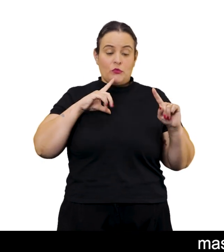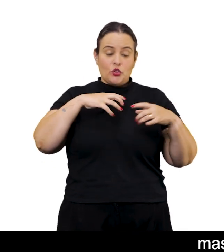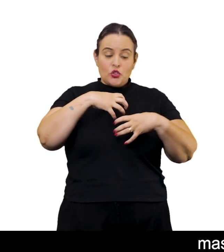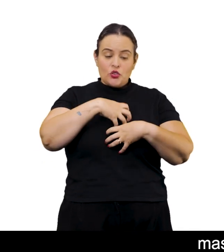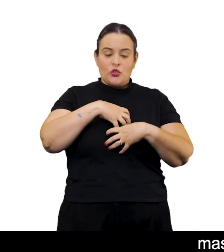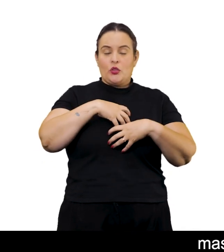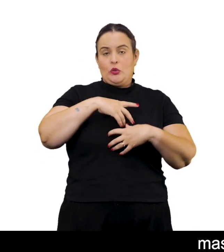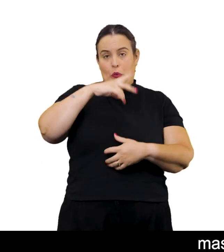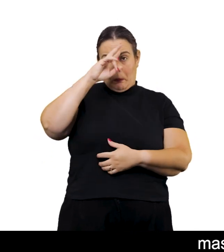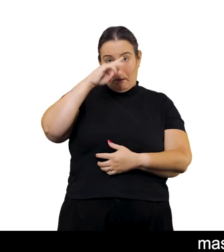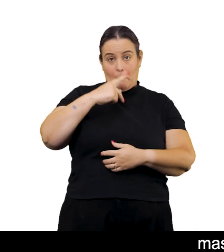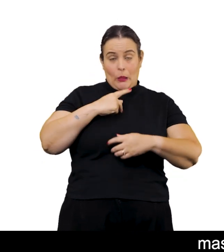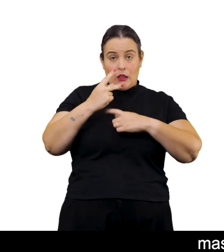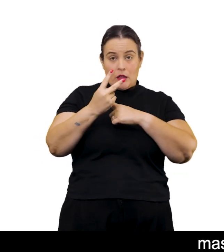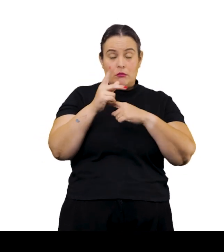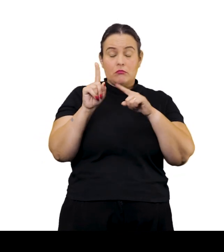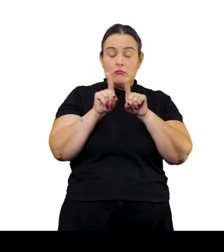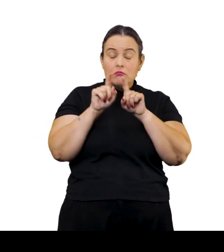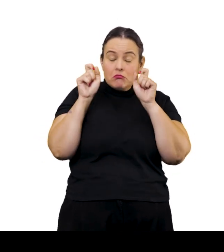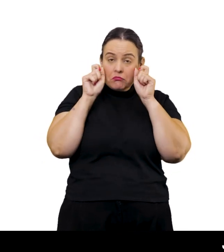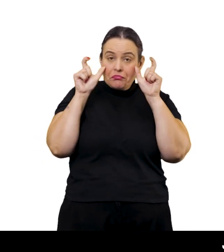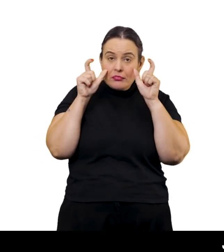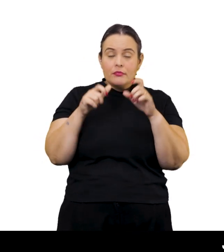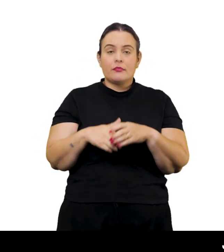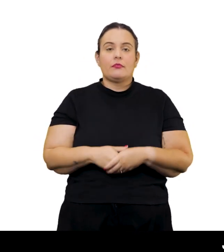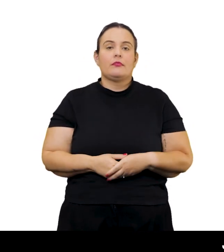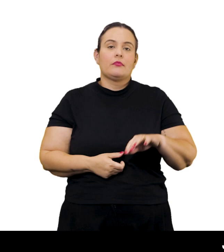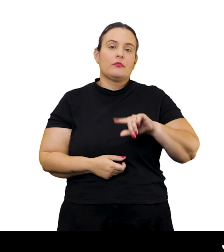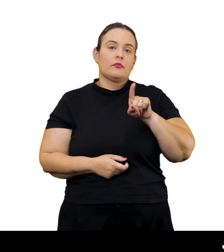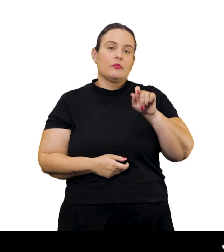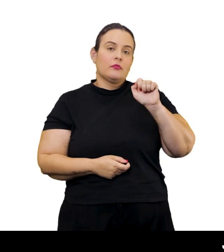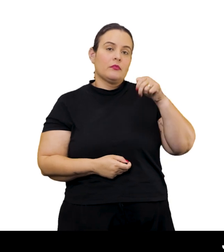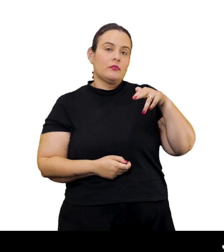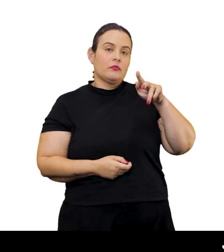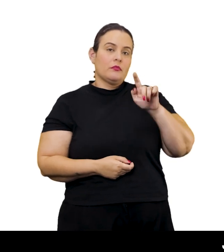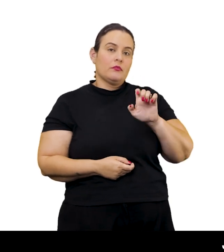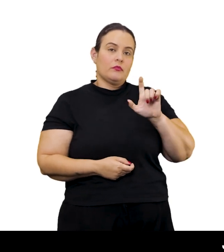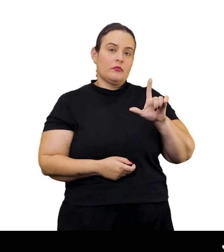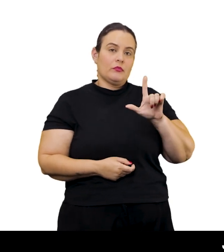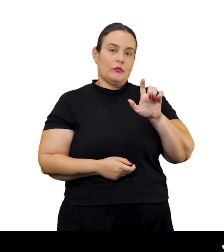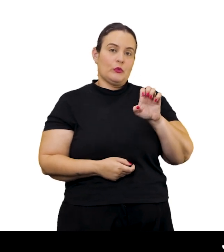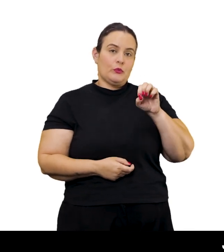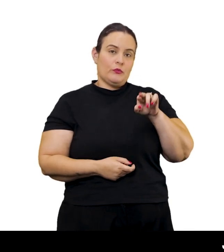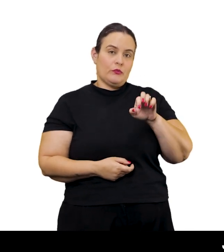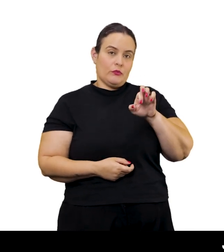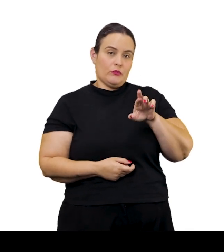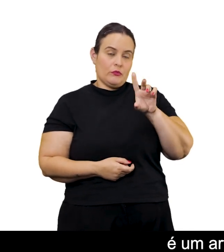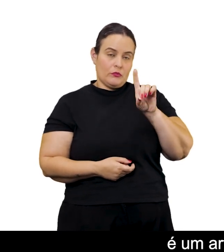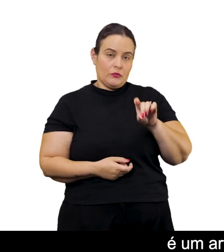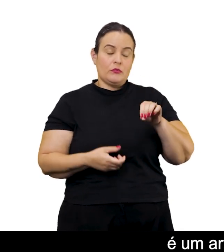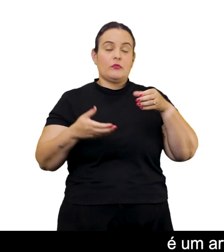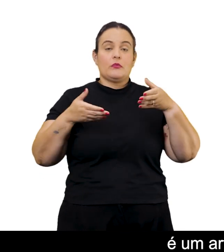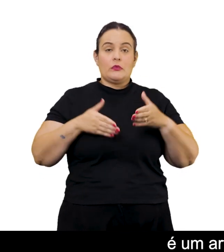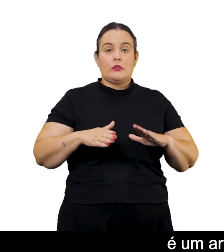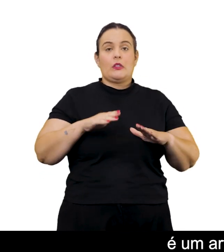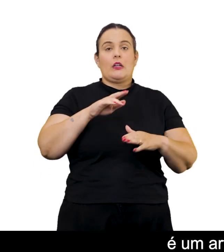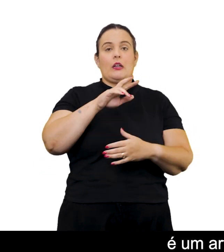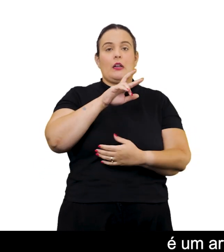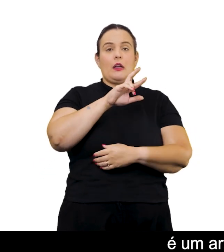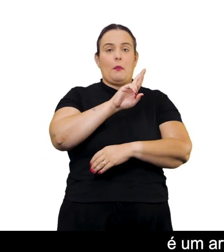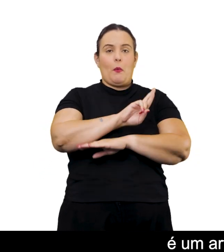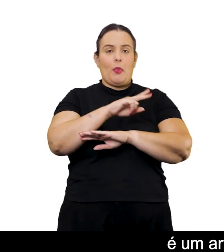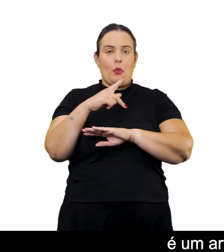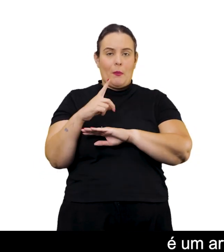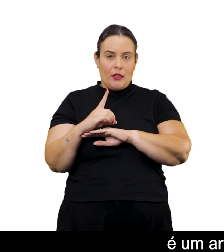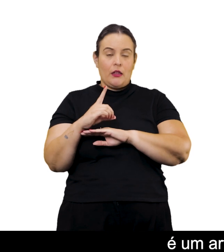uma postura de autoproteção e alerta. Já Engel Leonardo, nascido na República Dominicana, é um artista cuja